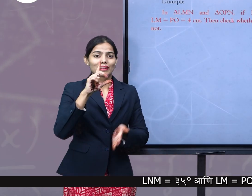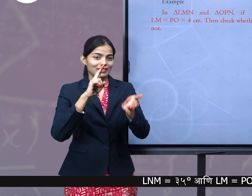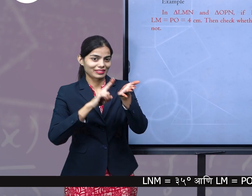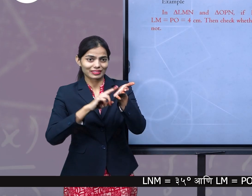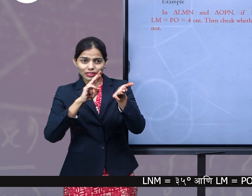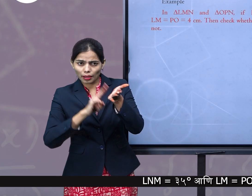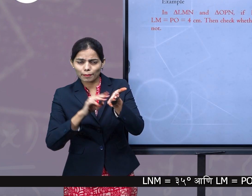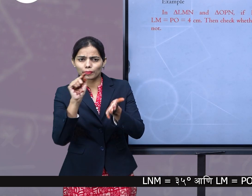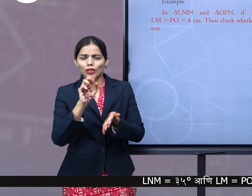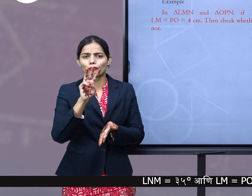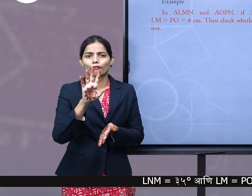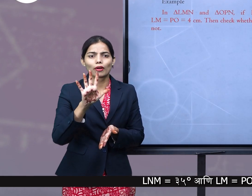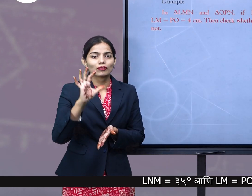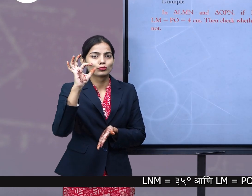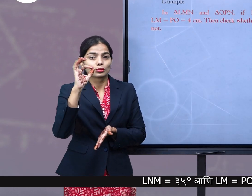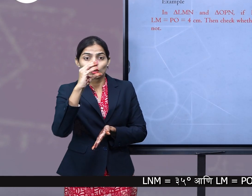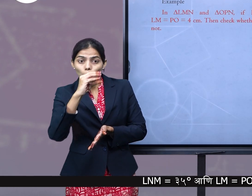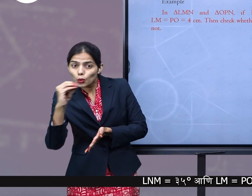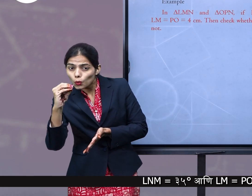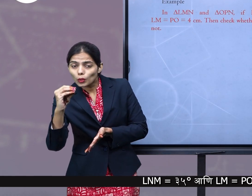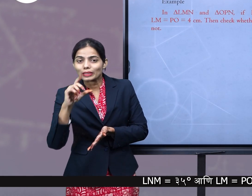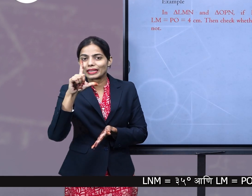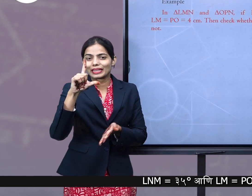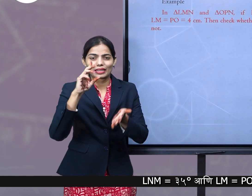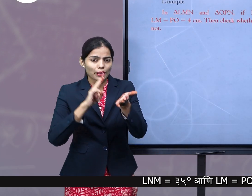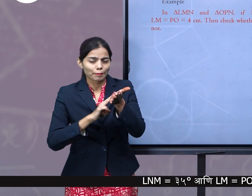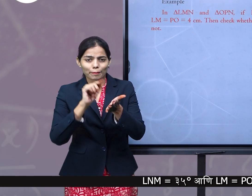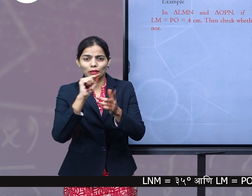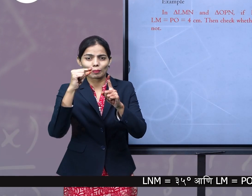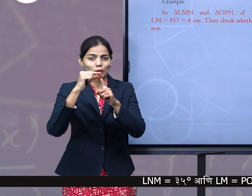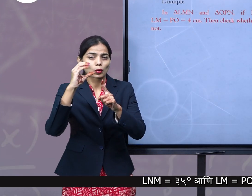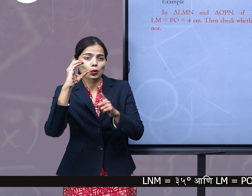LNM इज इक्वल टू 35 डिग्री आणि LM इक्वल्स टू PO इक्वल्स टू 4 सेंटीमीटर.